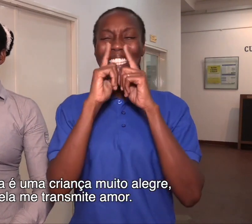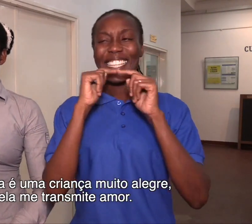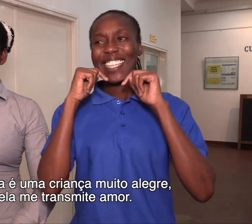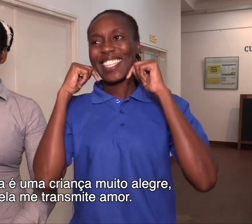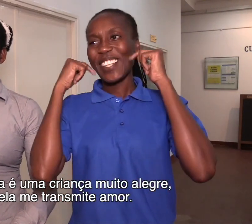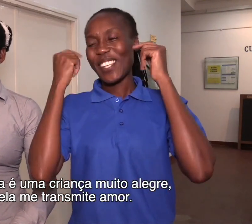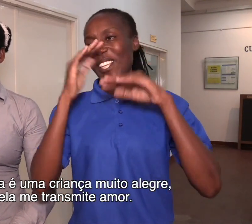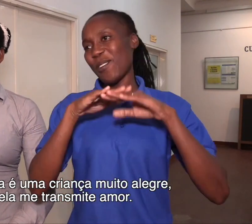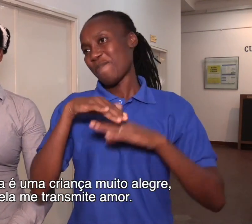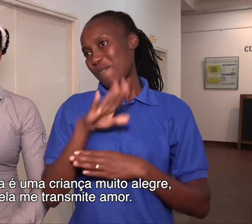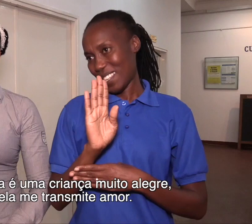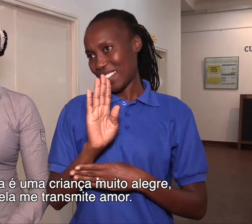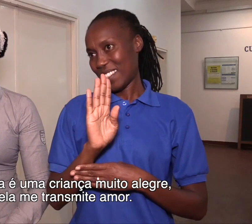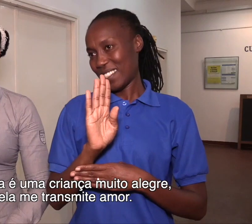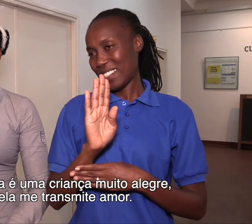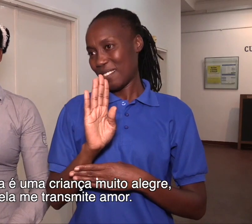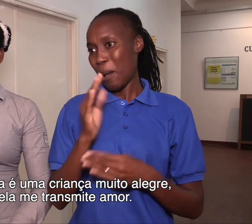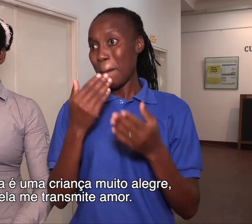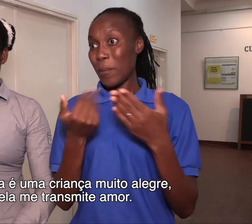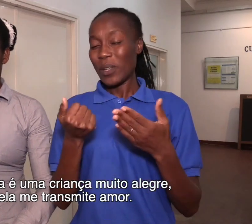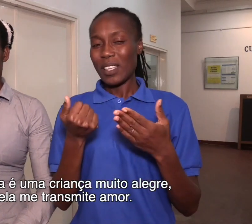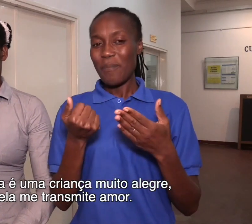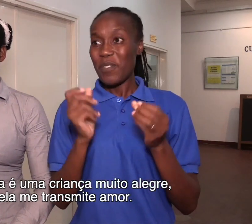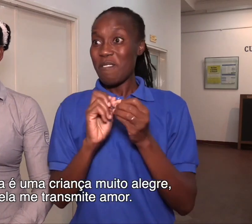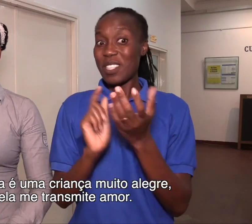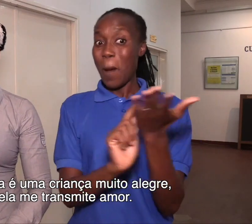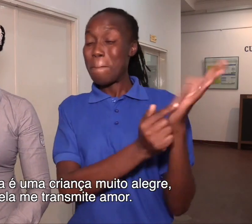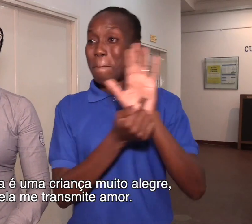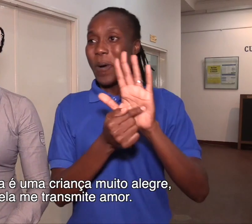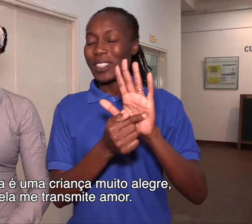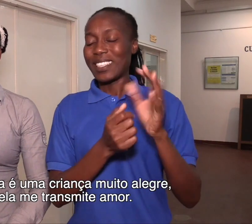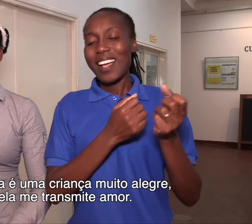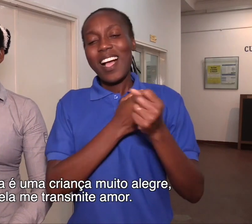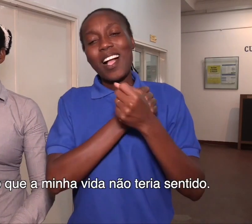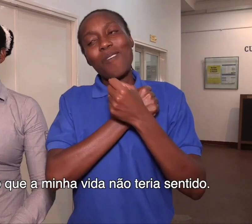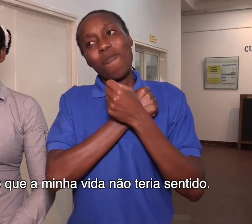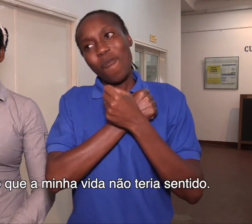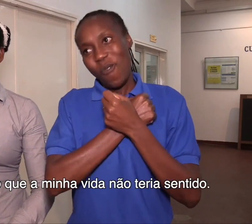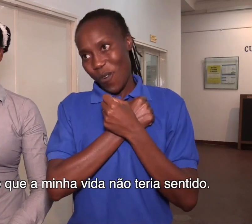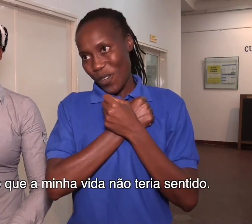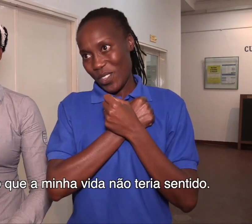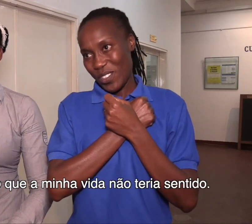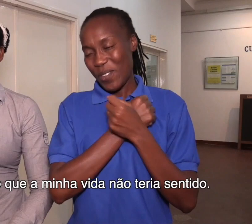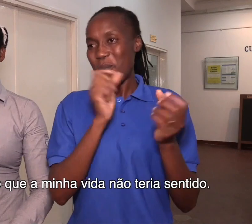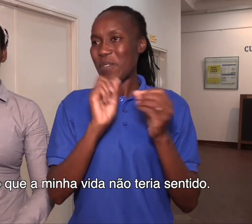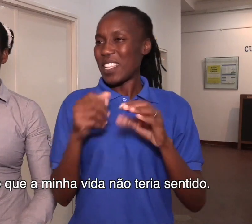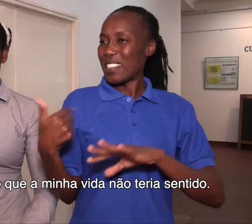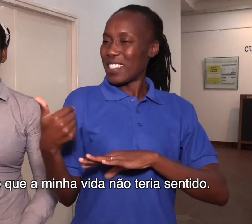É alegre porque me transmite amor, dia e de noite. Sem elas, minha vida não